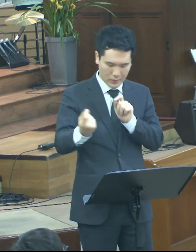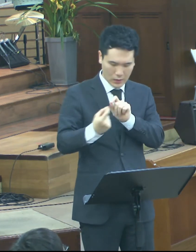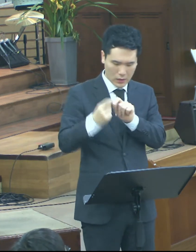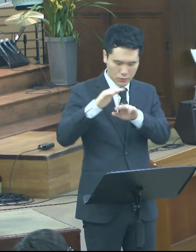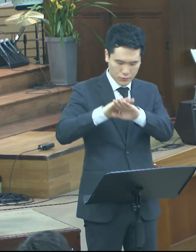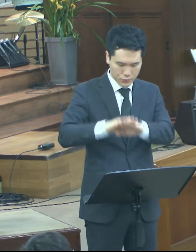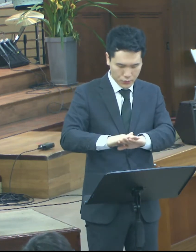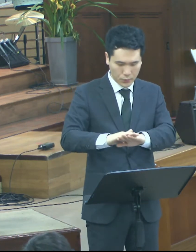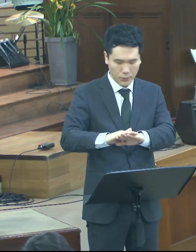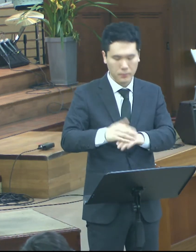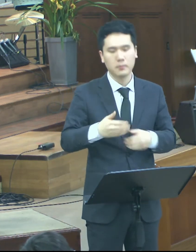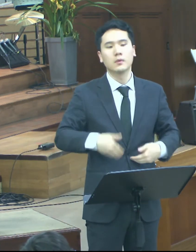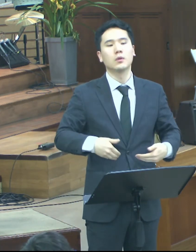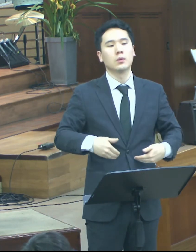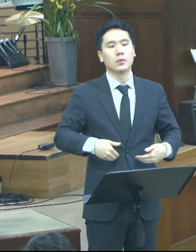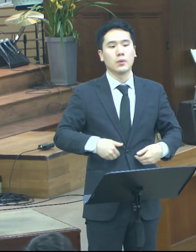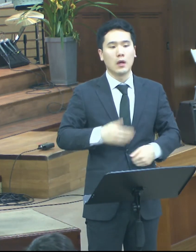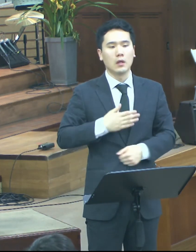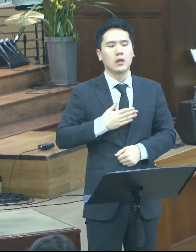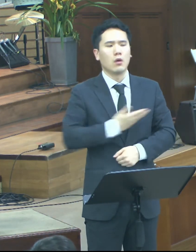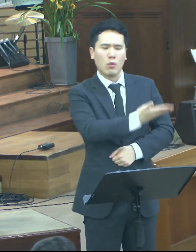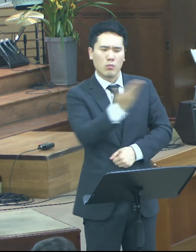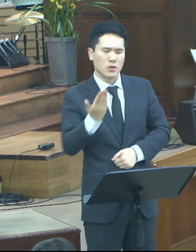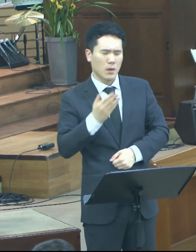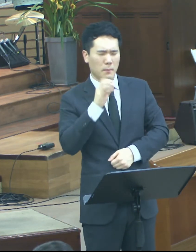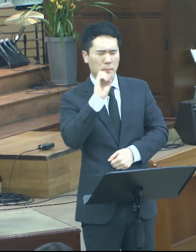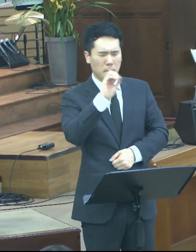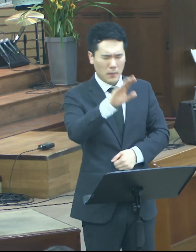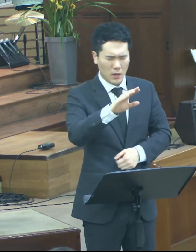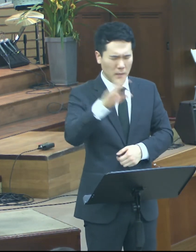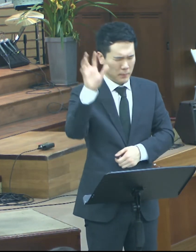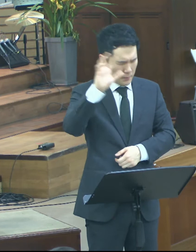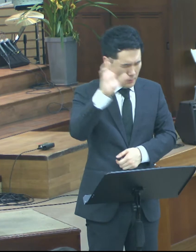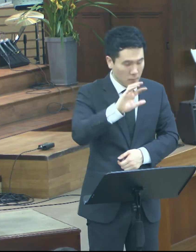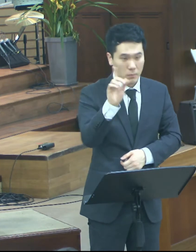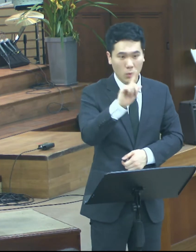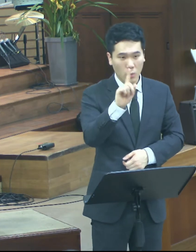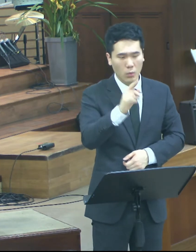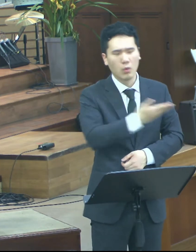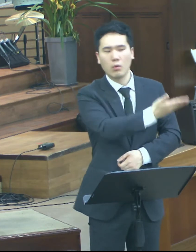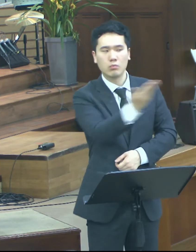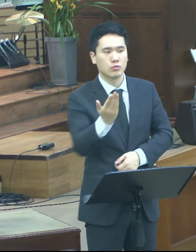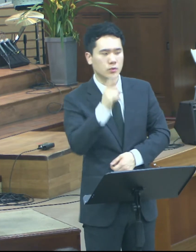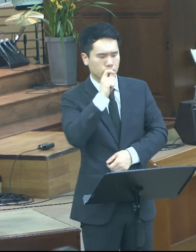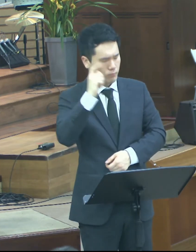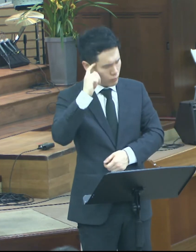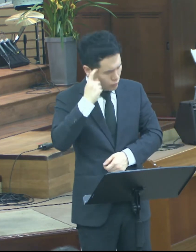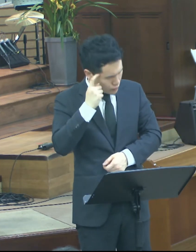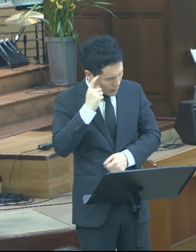제가 늘 묵상집 좀 사세요라고 부탁을 드려요. 여러분은 이제 집에서 이렇게 보면서